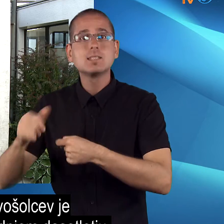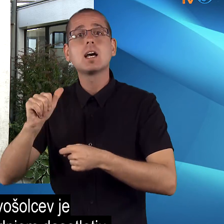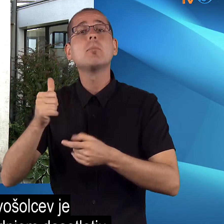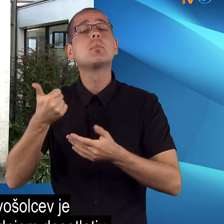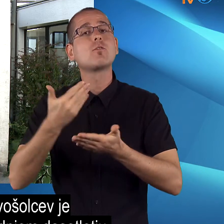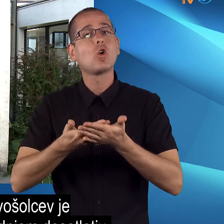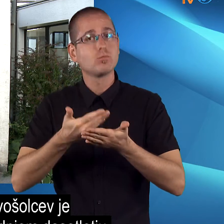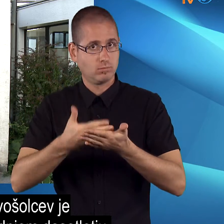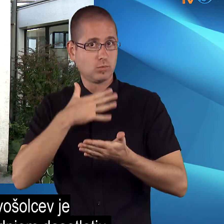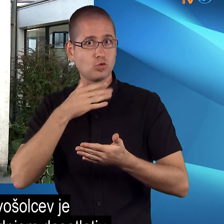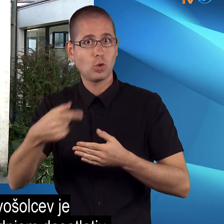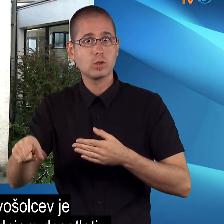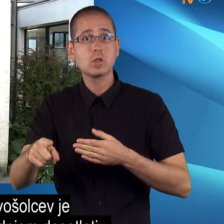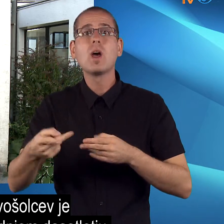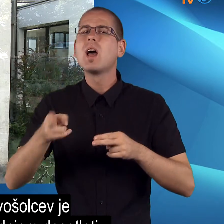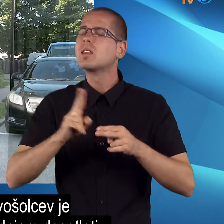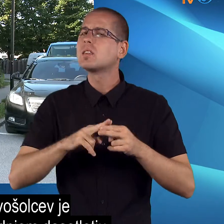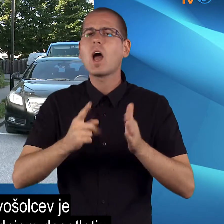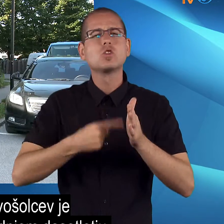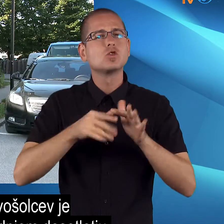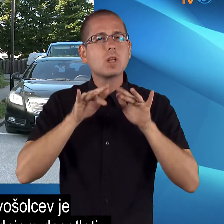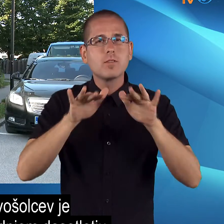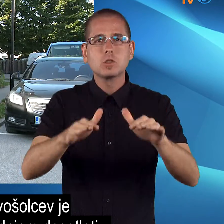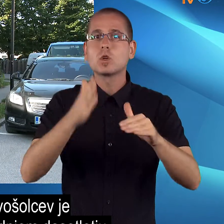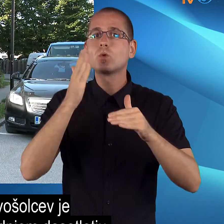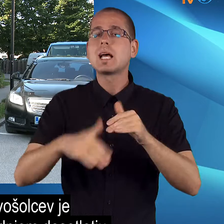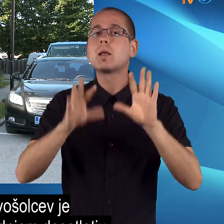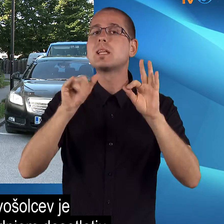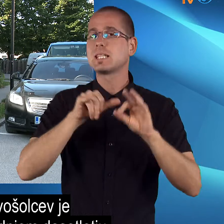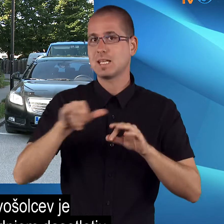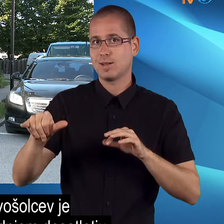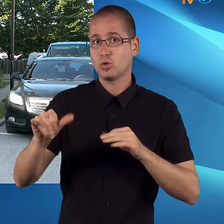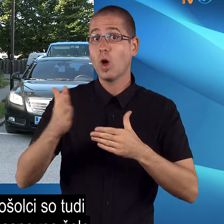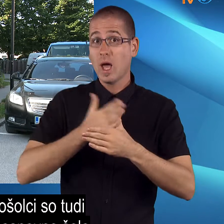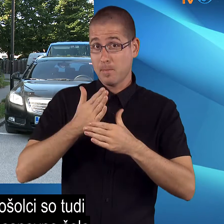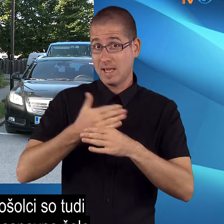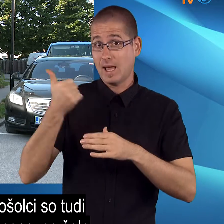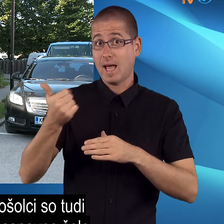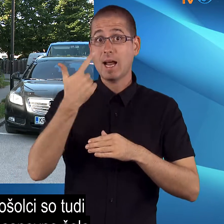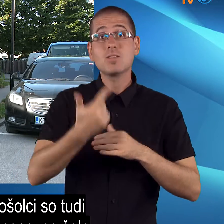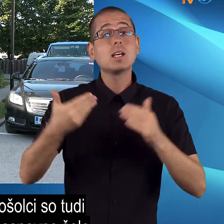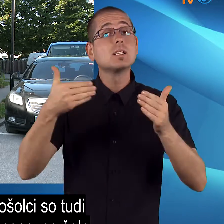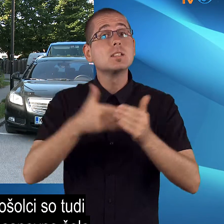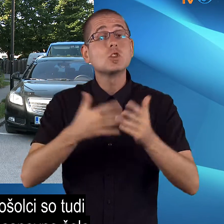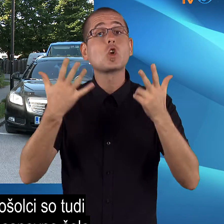generacija prvošolcev je najštevilčnejša v zadnjem desetletju. Med